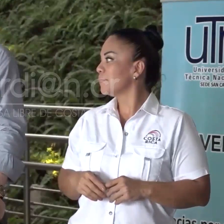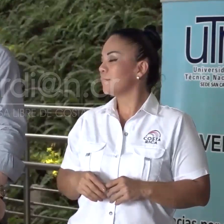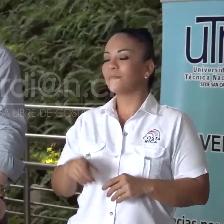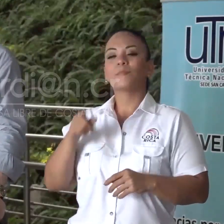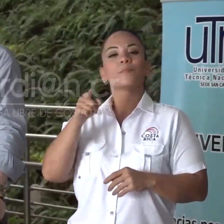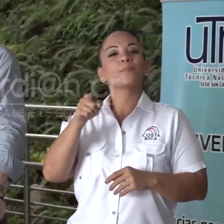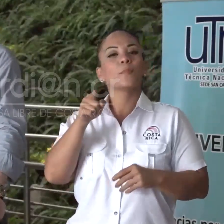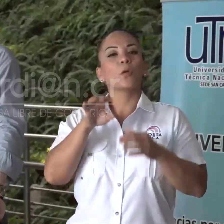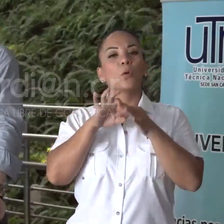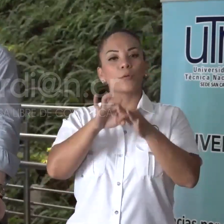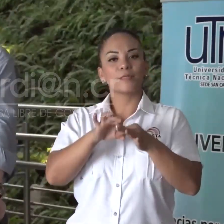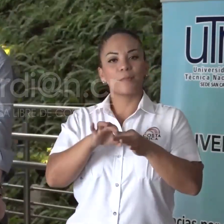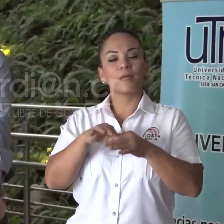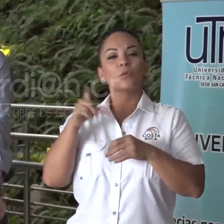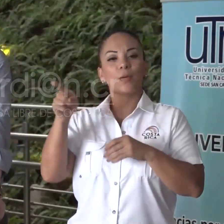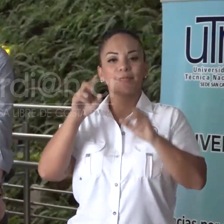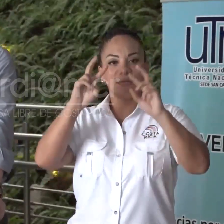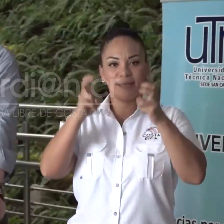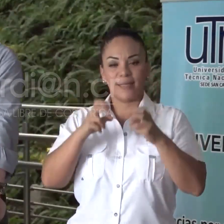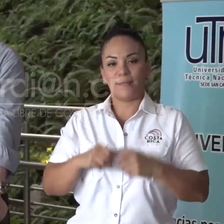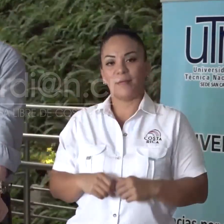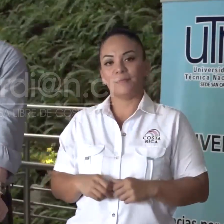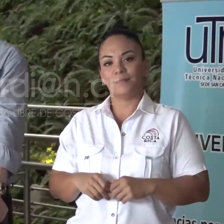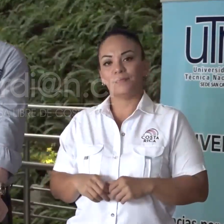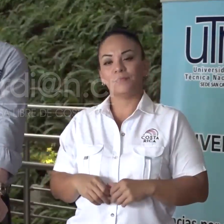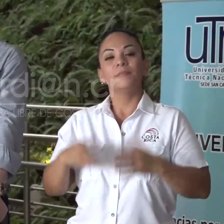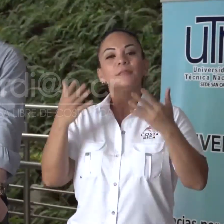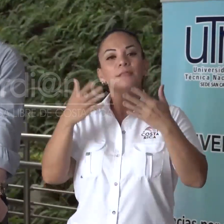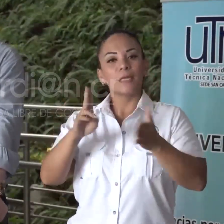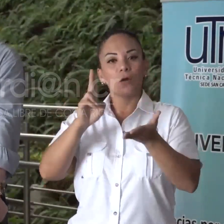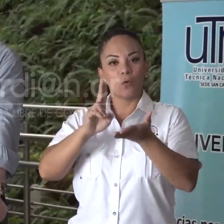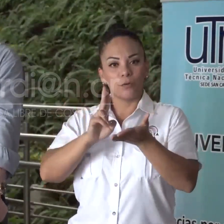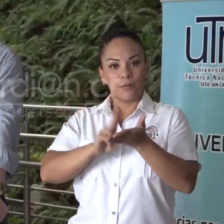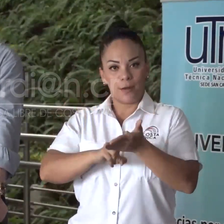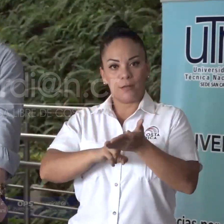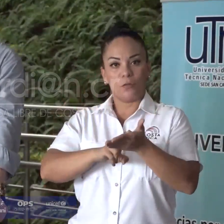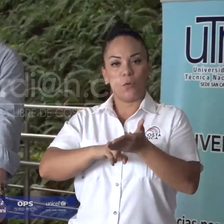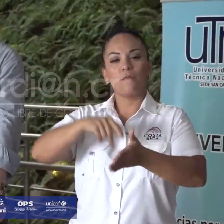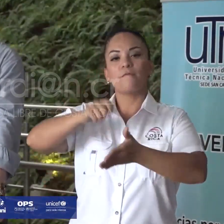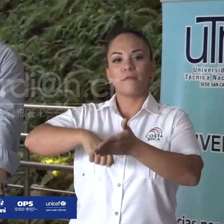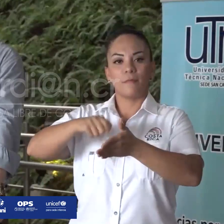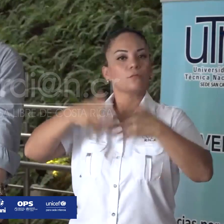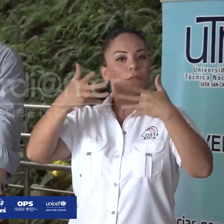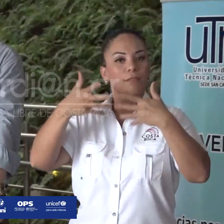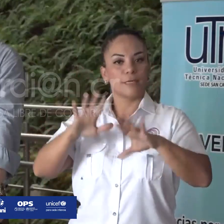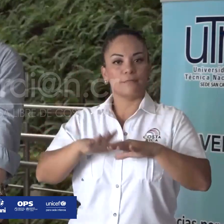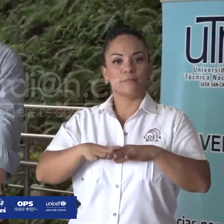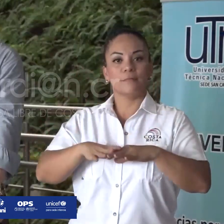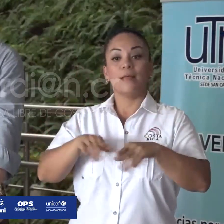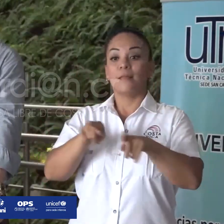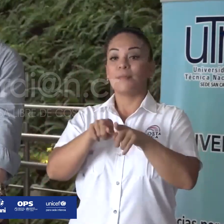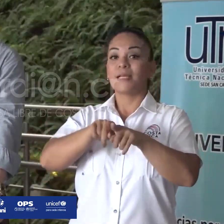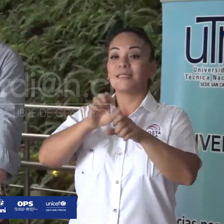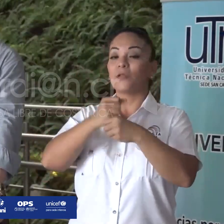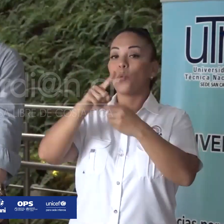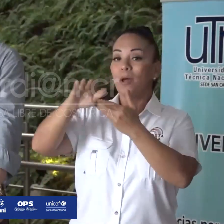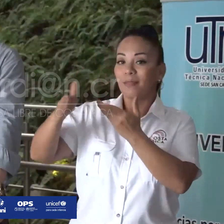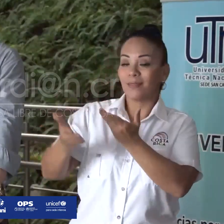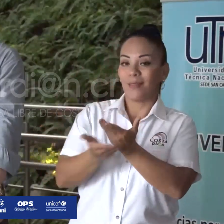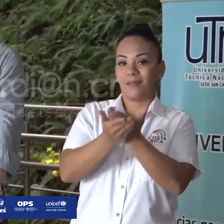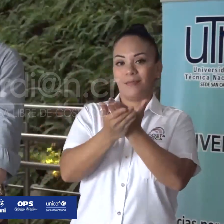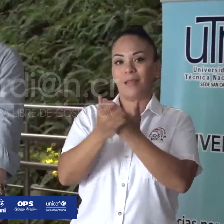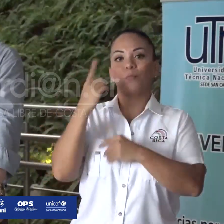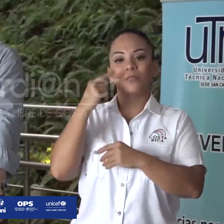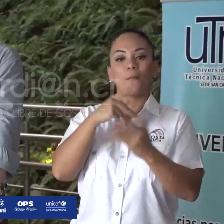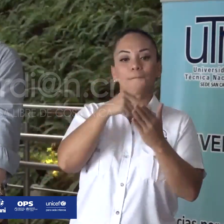Con respecto a ese segmento, ya está el contrato firmado. Se está haciendo una adenda porque se está pasando de un programa al otro,